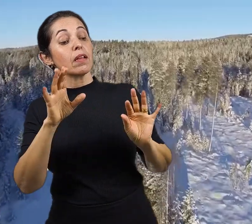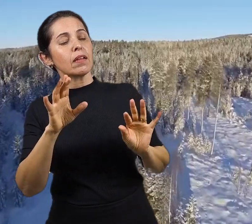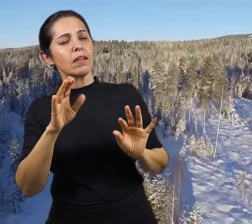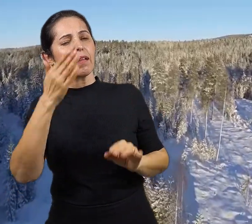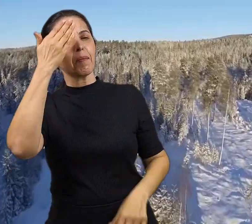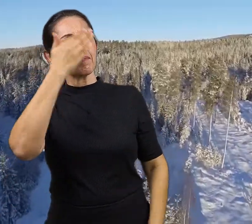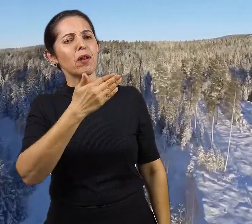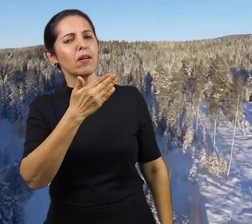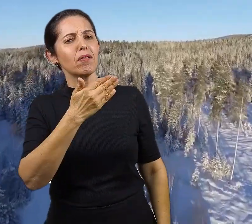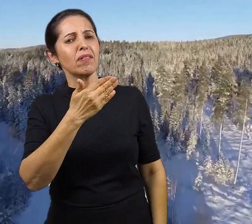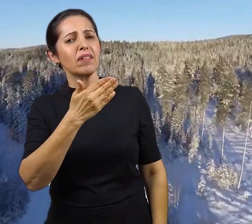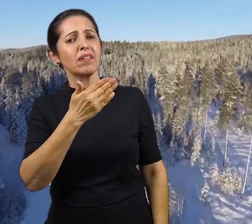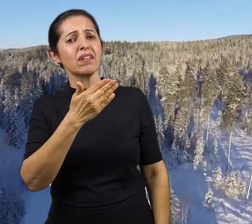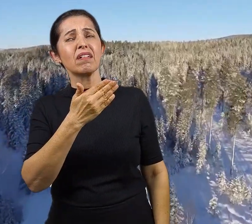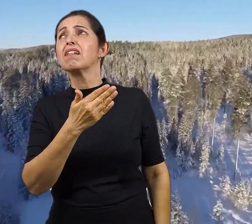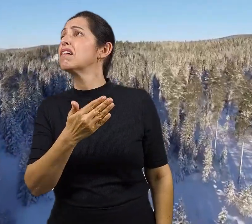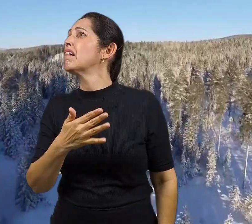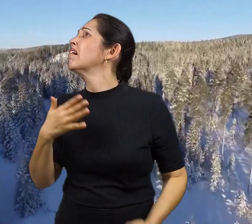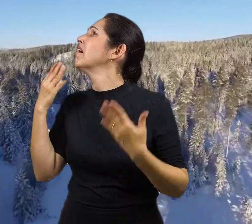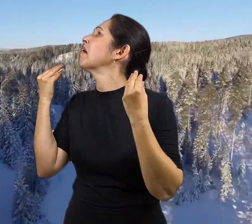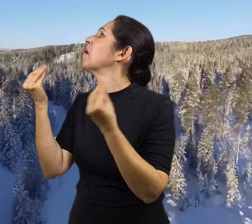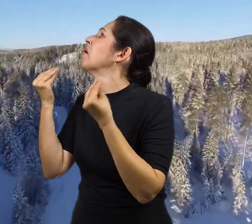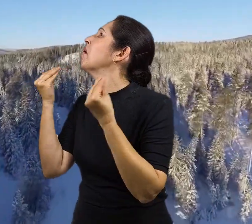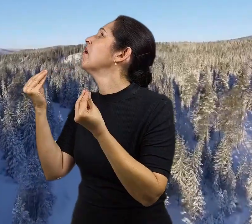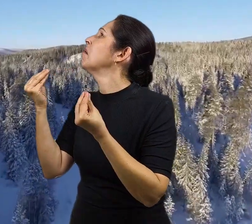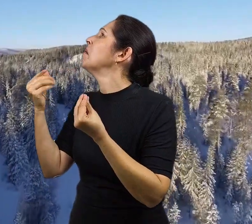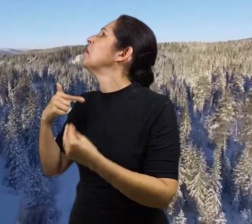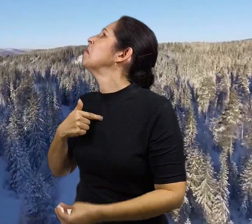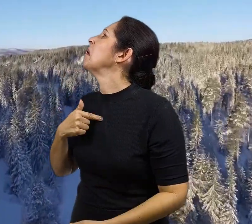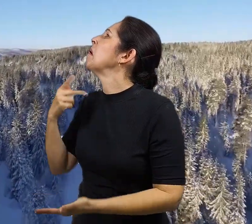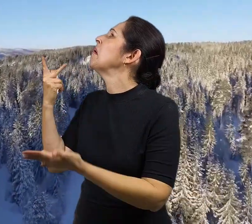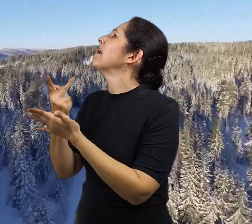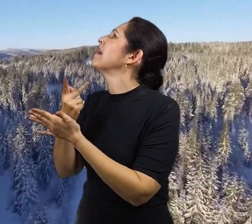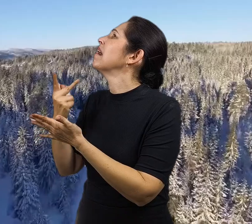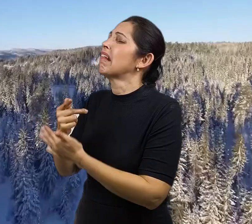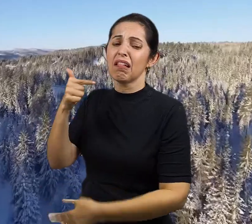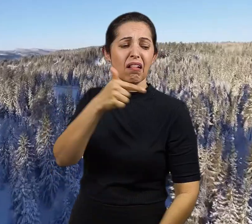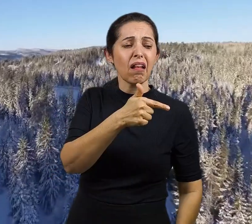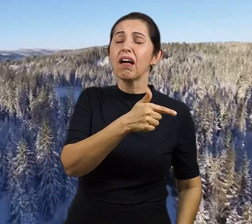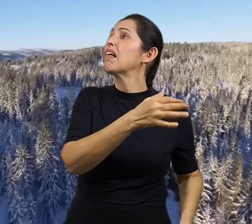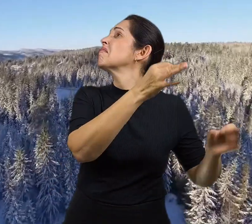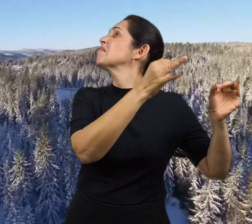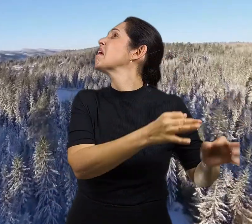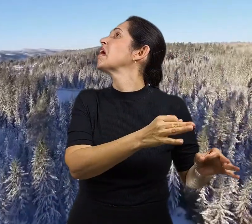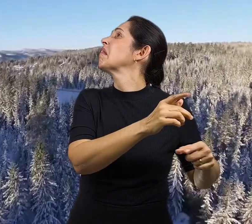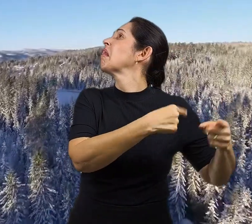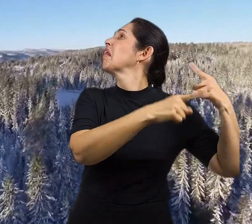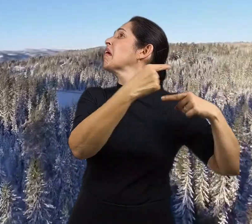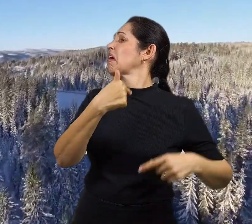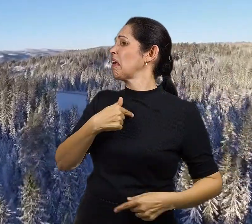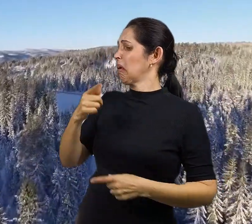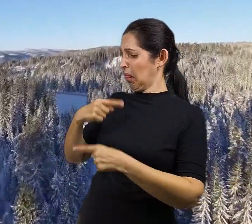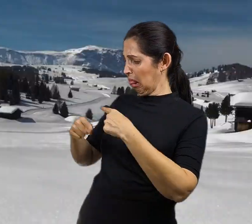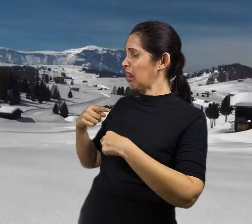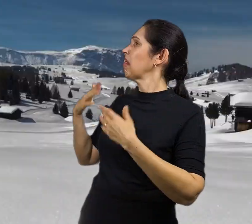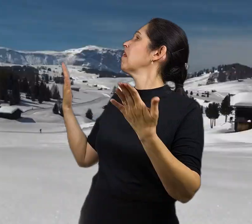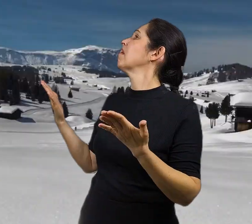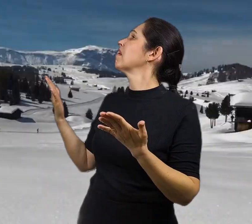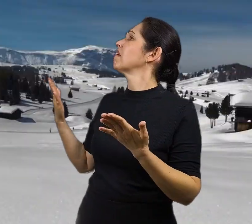outros, comigo não dá certo. Não, é porque tem alguma coisa que Deus quer tratar com você. Deus quer tratar com você. Às vezes é o seu